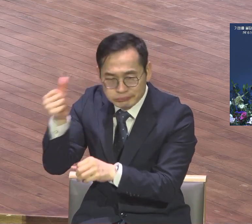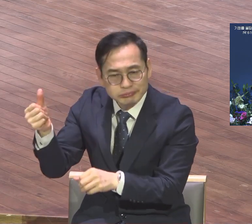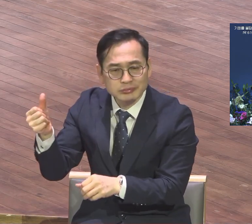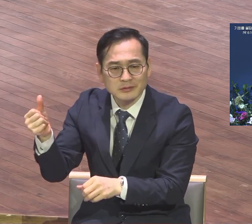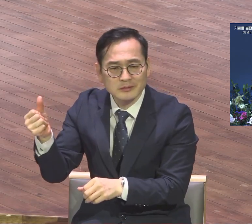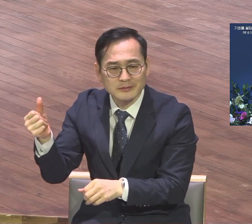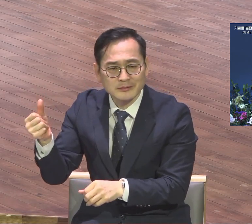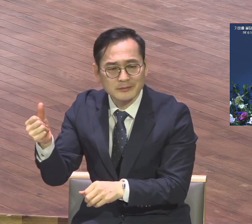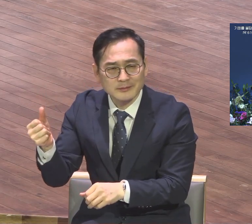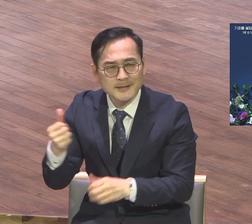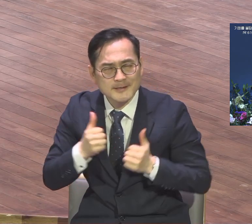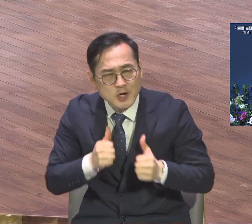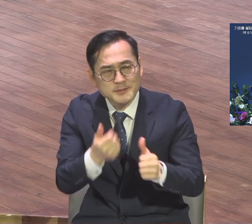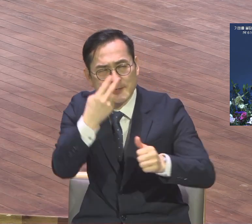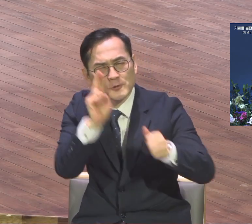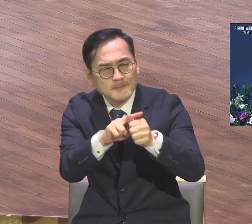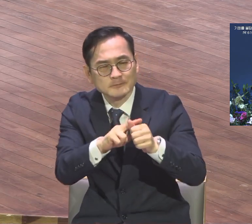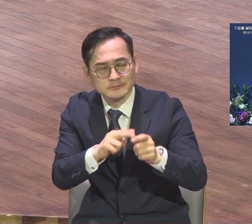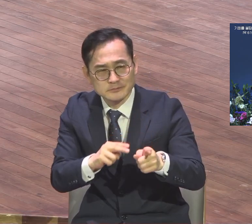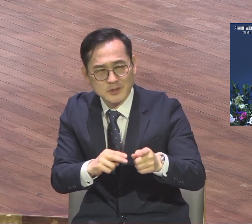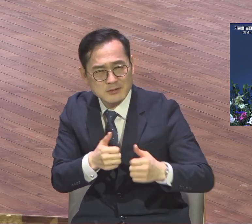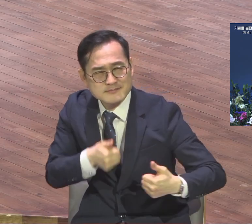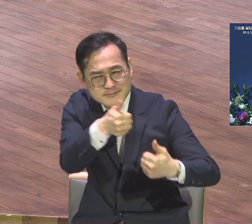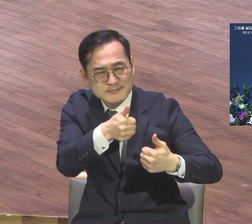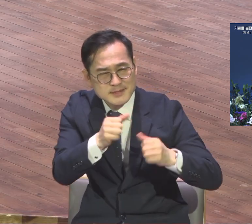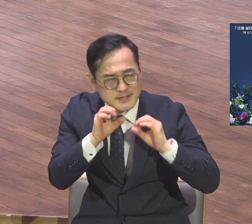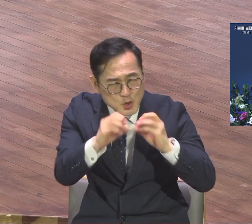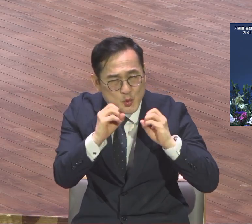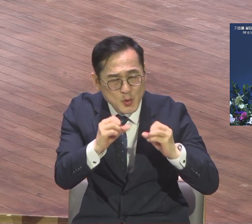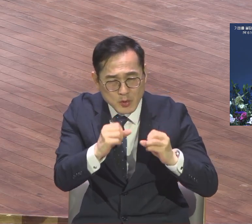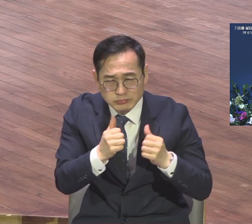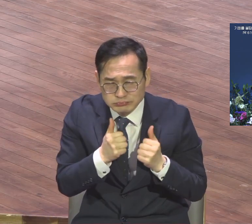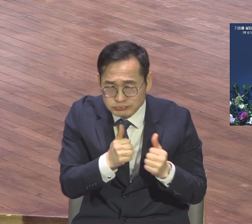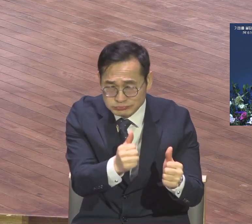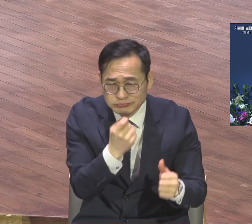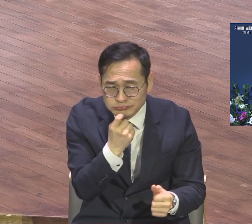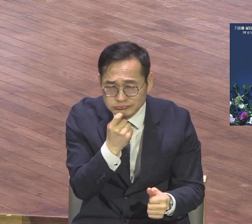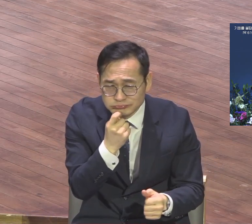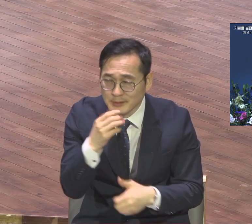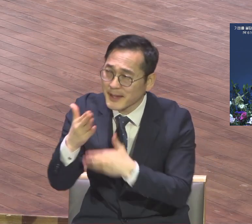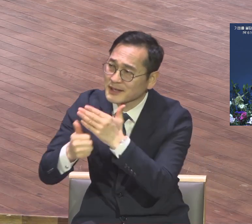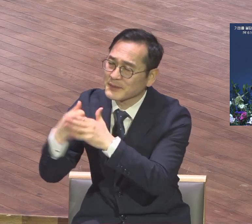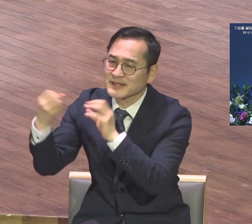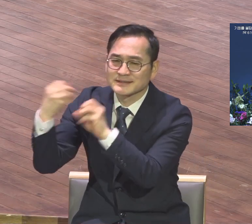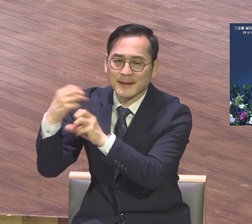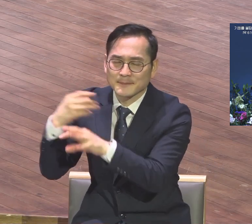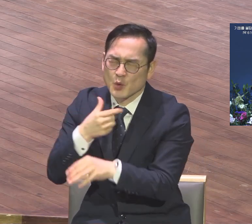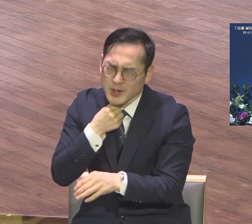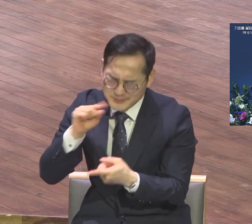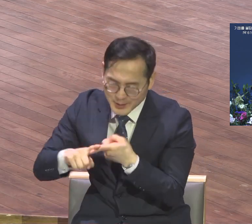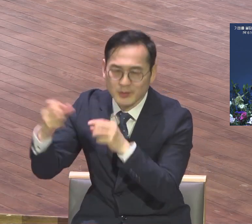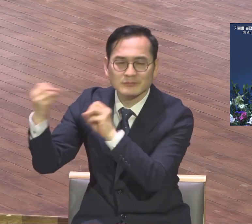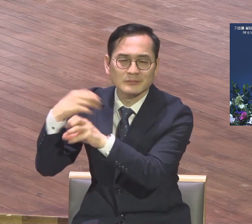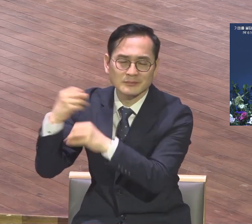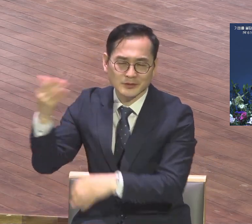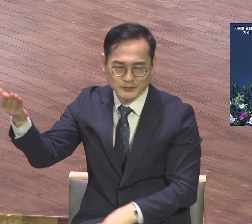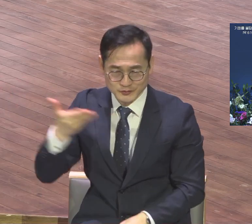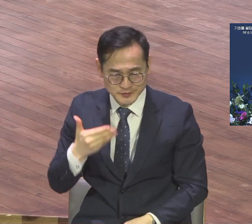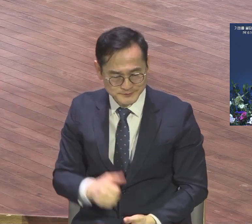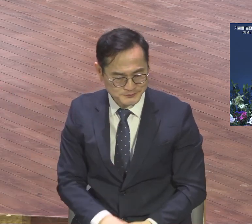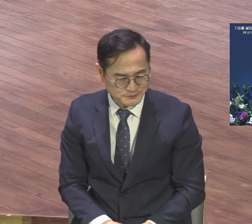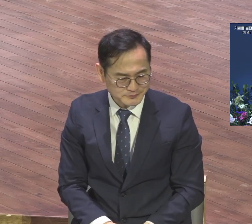없어요. 오늘 말씀 제목이 뭐요? 기회를 붙잡는 믿음입니다. 제목이